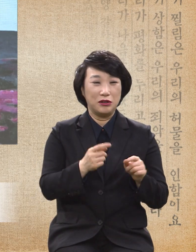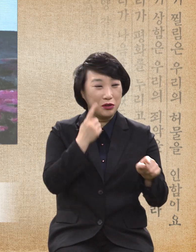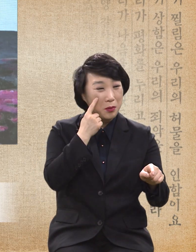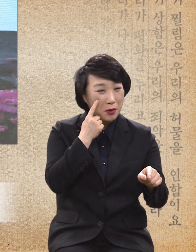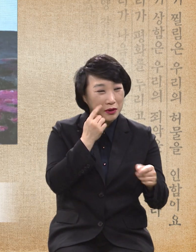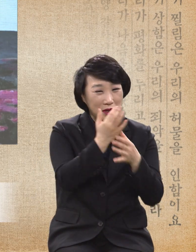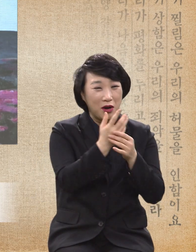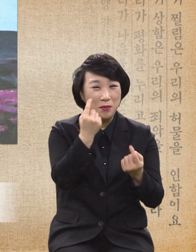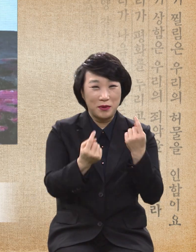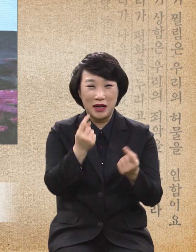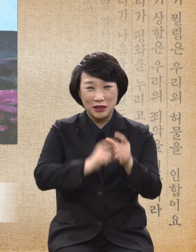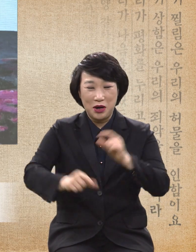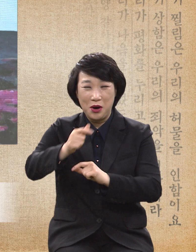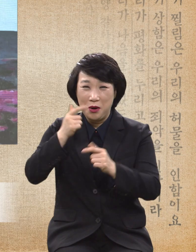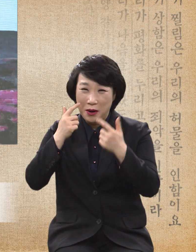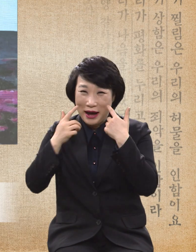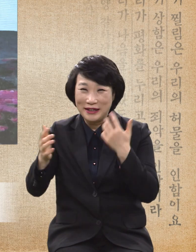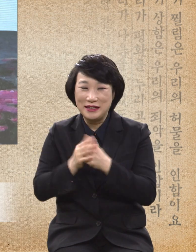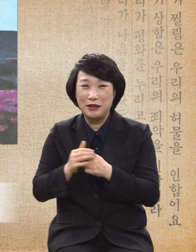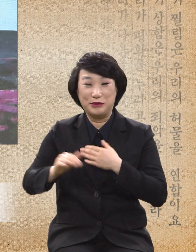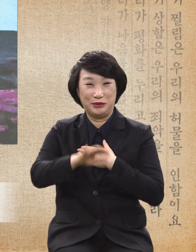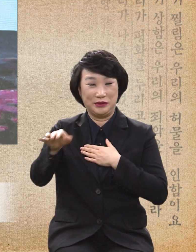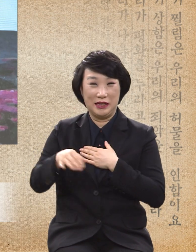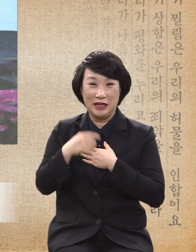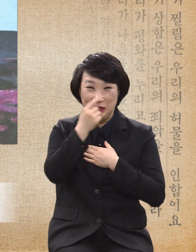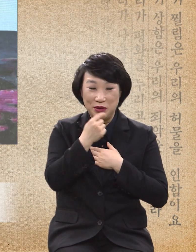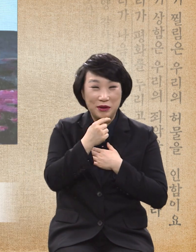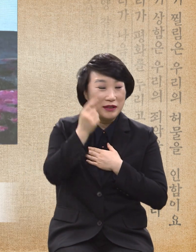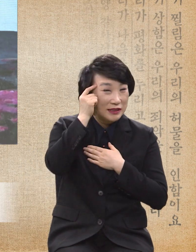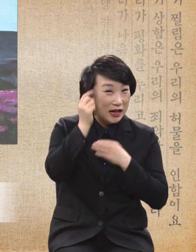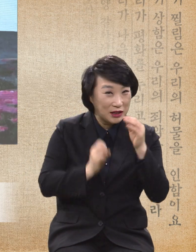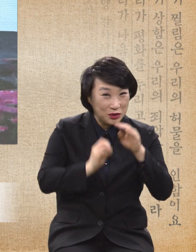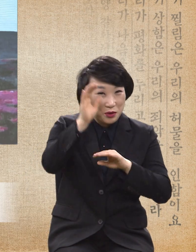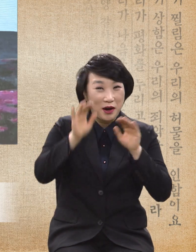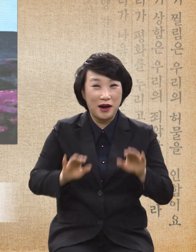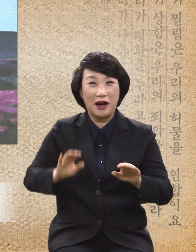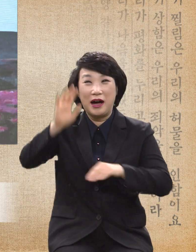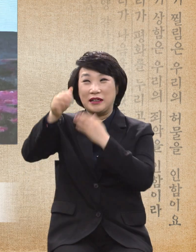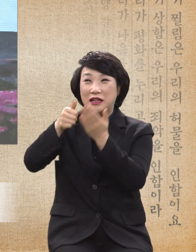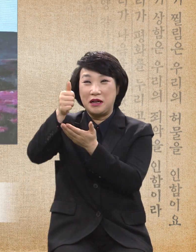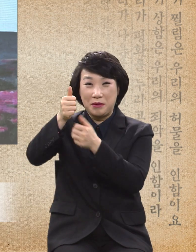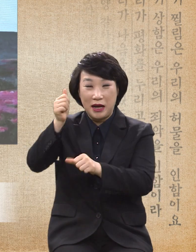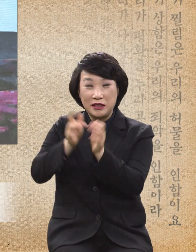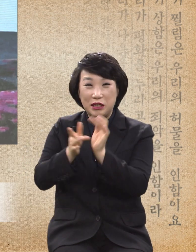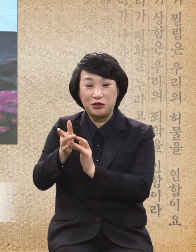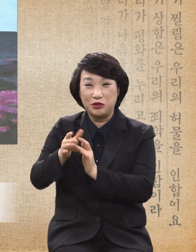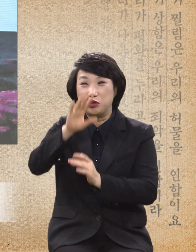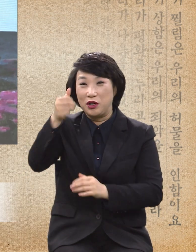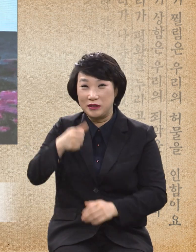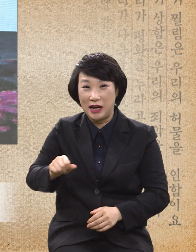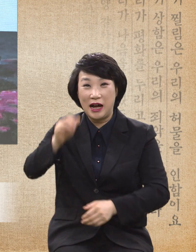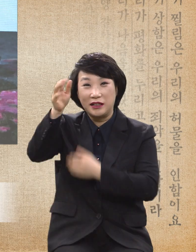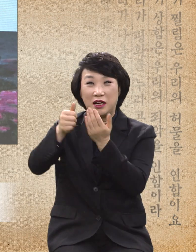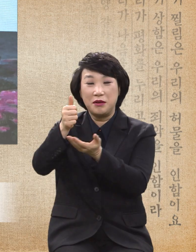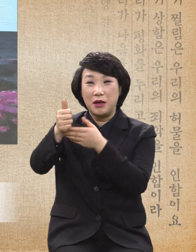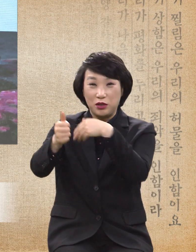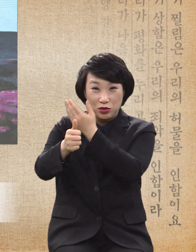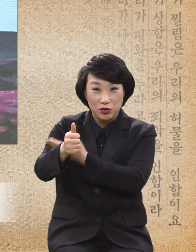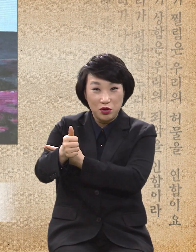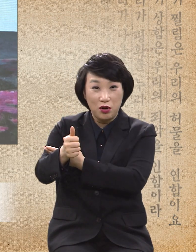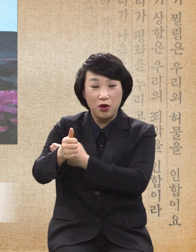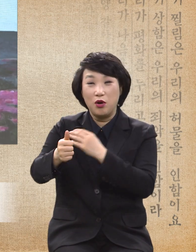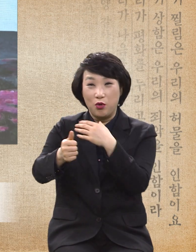훨씬 우리 이성적 생각 논리를 초월하는 하나님 아들의 성자 하나님의 능력과